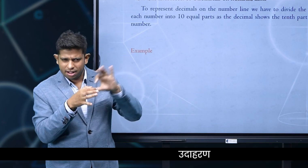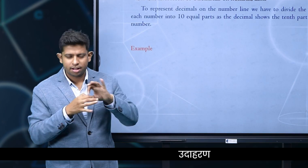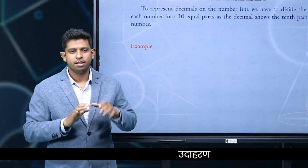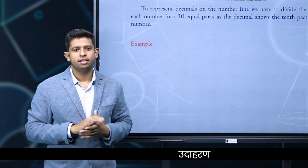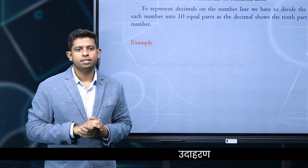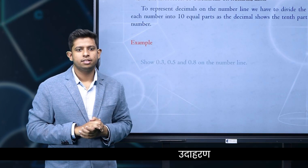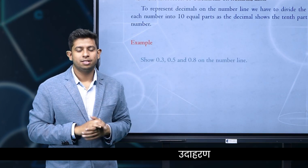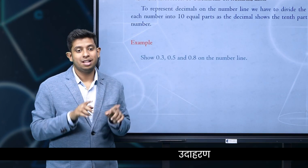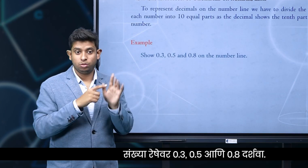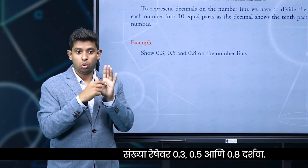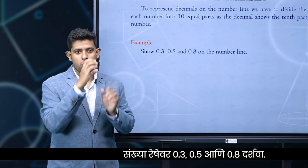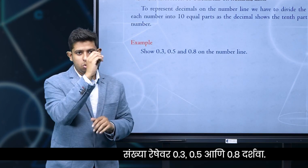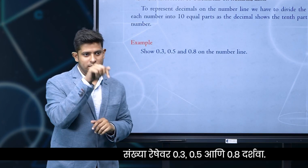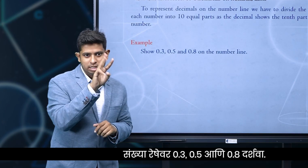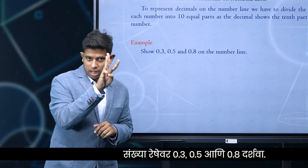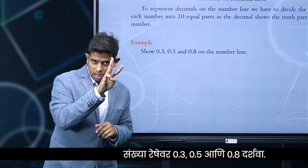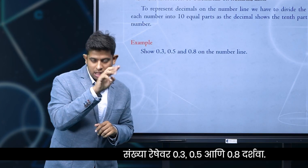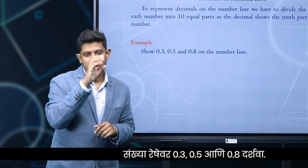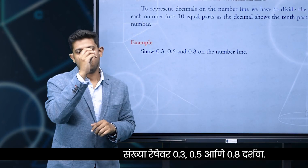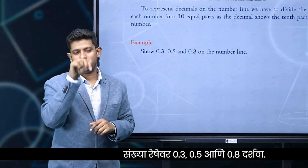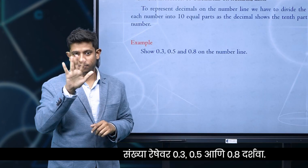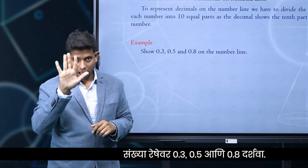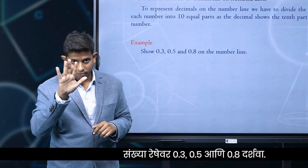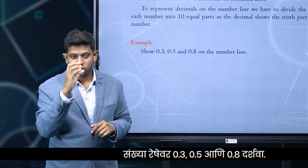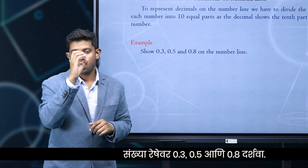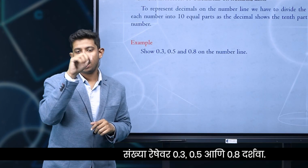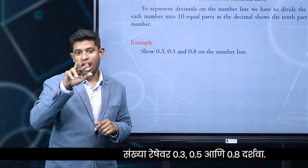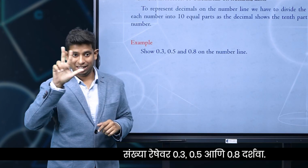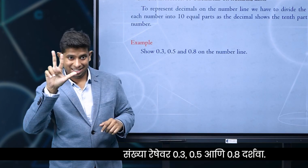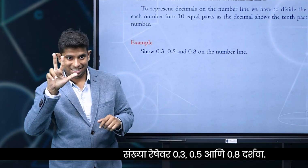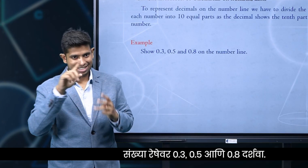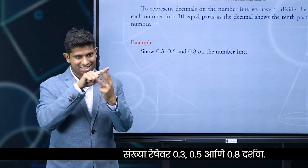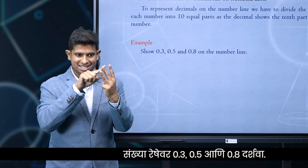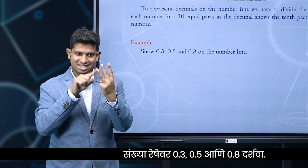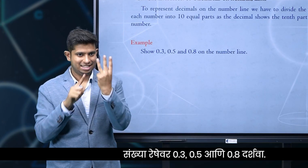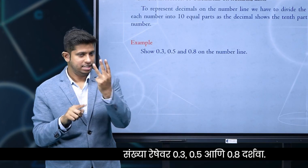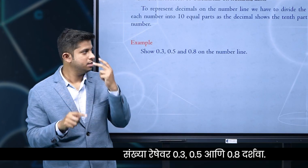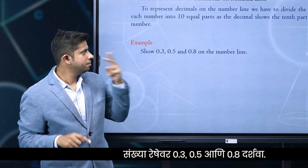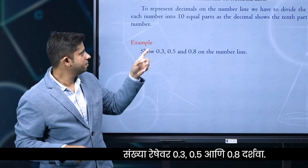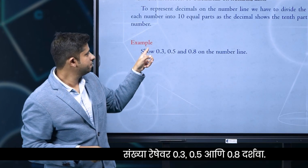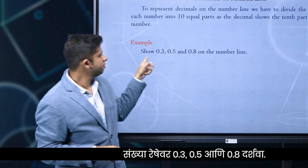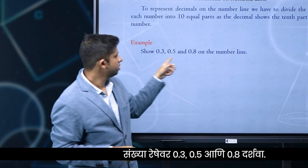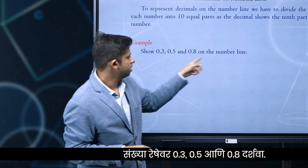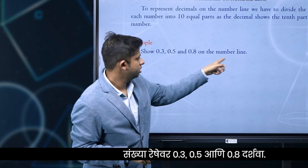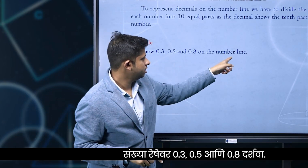उदाहरण, संख्या रेषेवर 0.3, 0.5 आणि 0.8 दर्शवा.